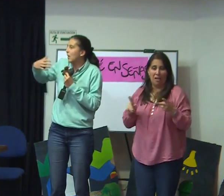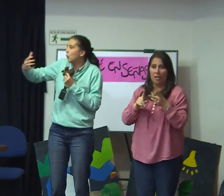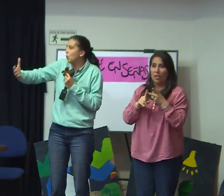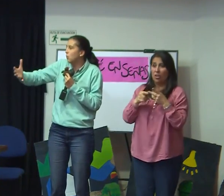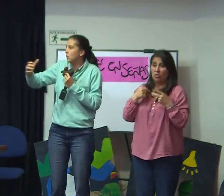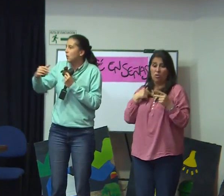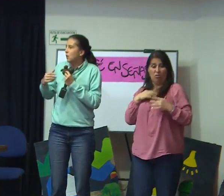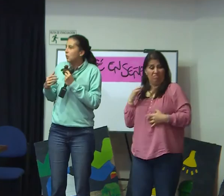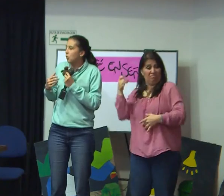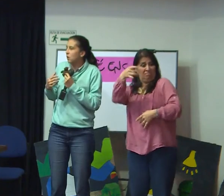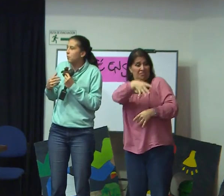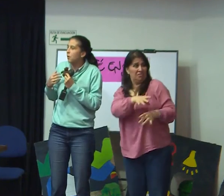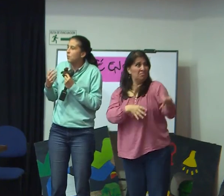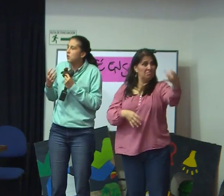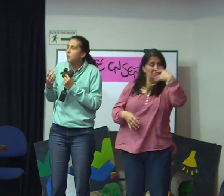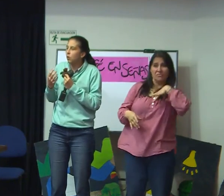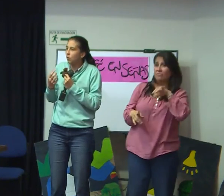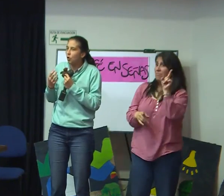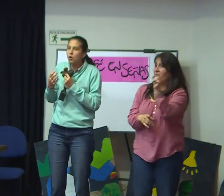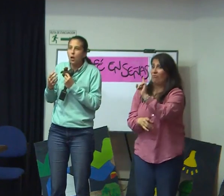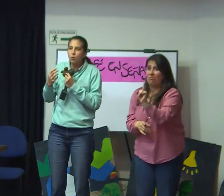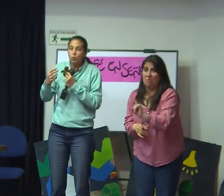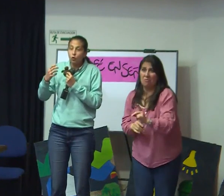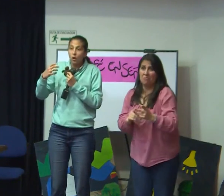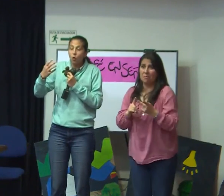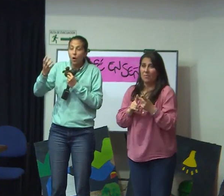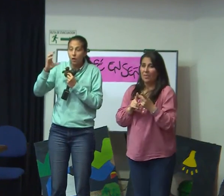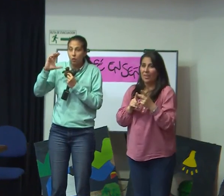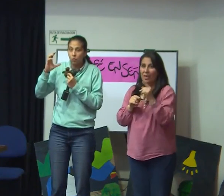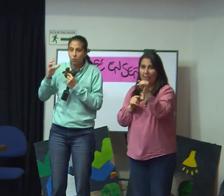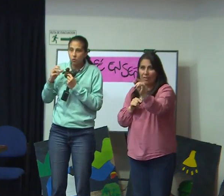tú, donde podemos de pronto encontrar un punto de encuentro, ¿sí?